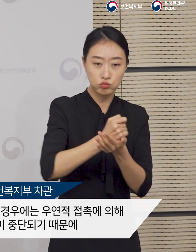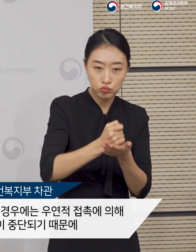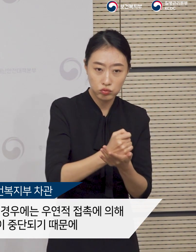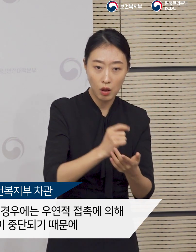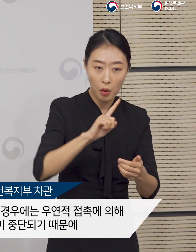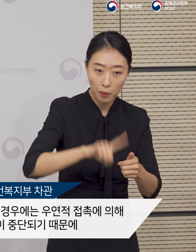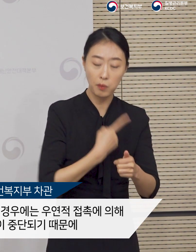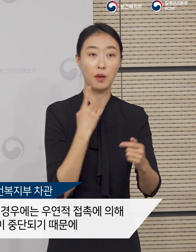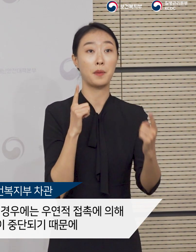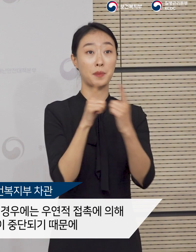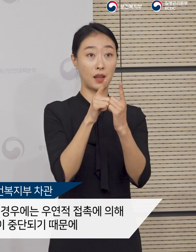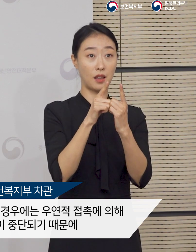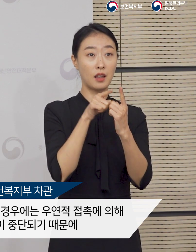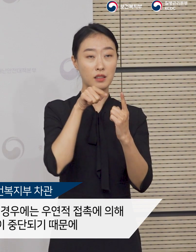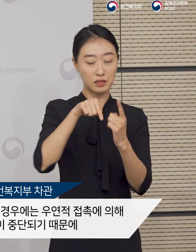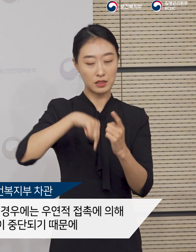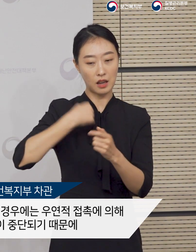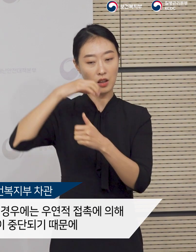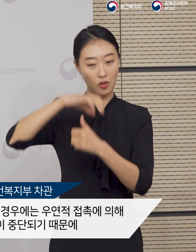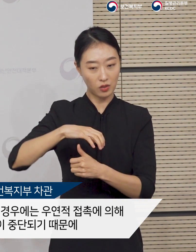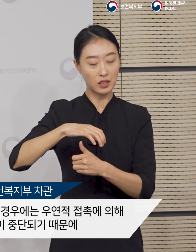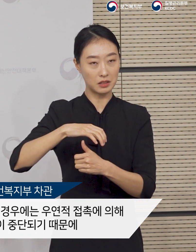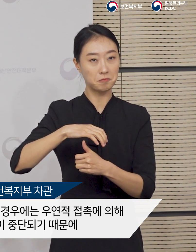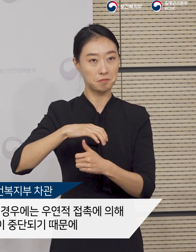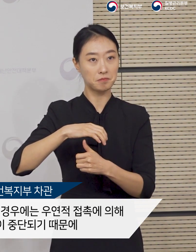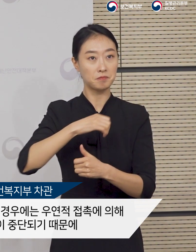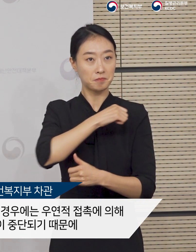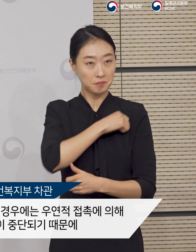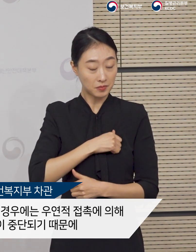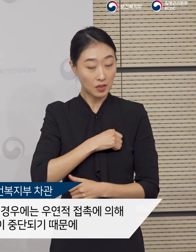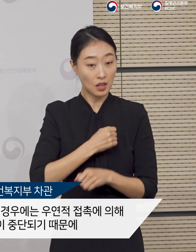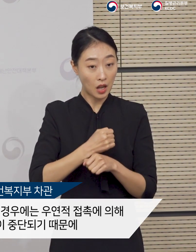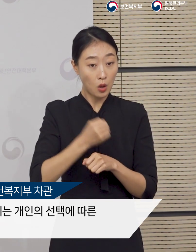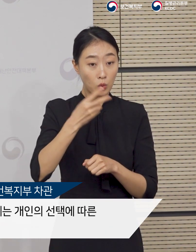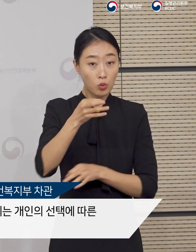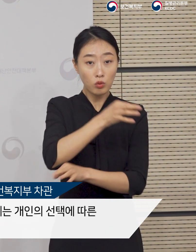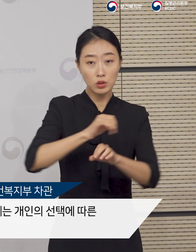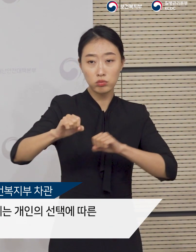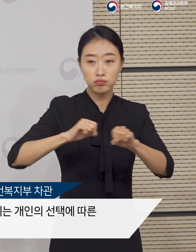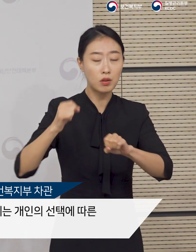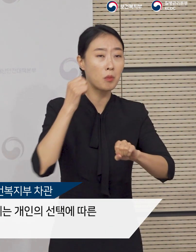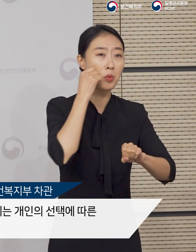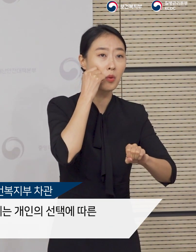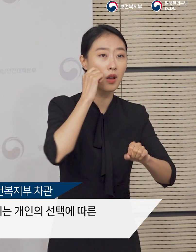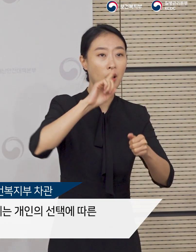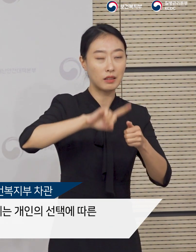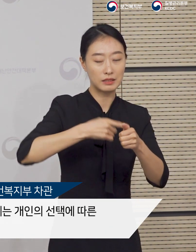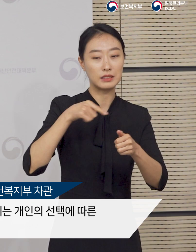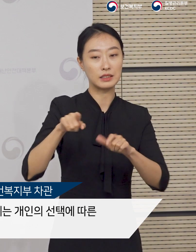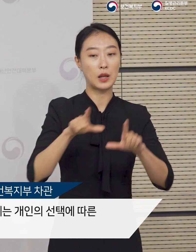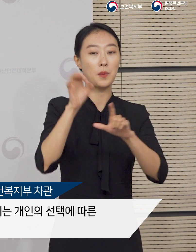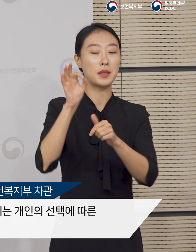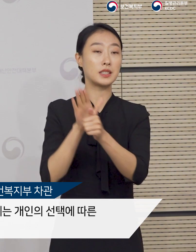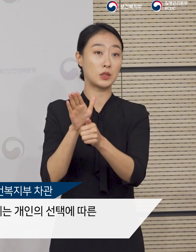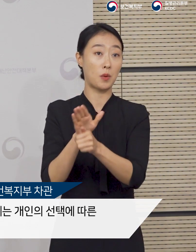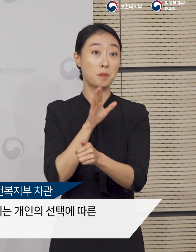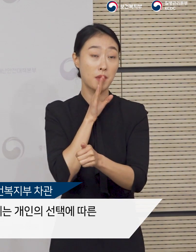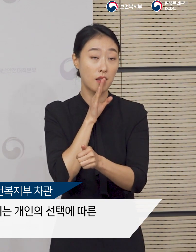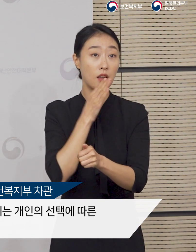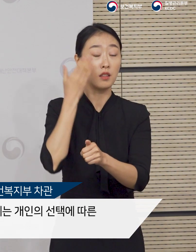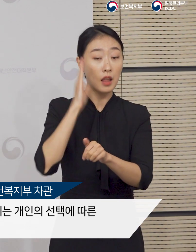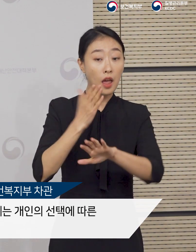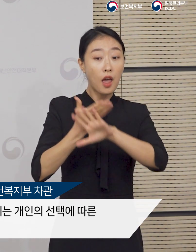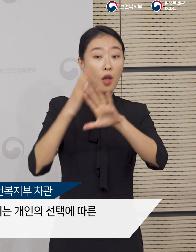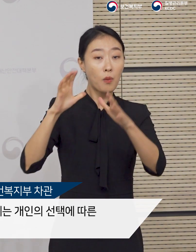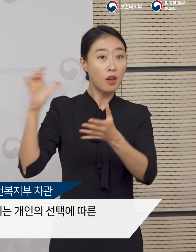비자발적인 자가격리를 감수해야 하며 경제활동이 중단되기 때문에 생활지원비를 지원합니다만 해외